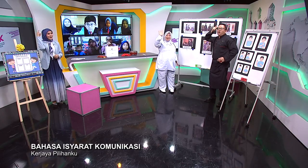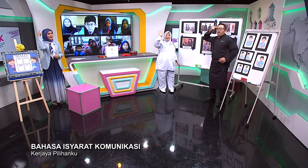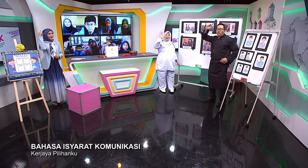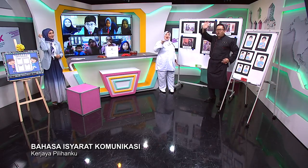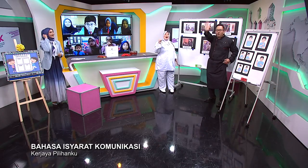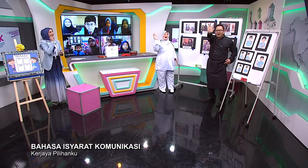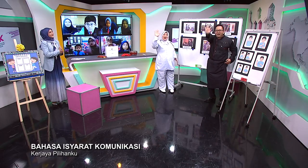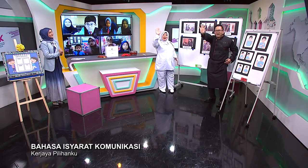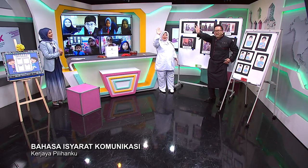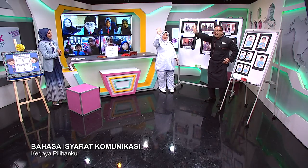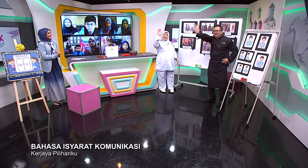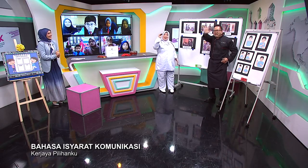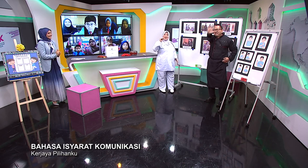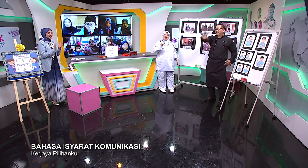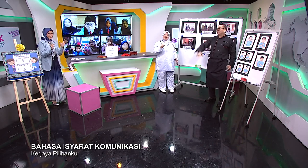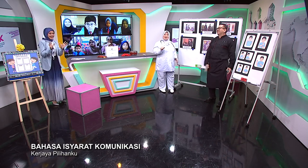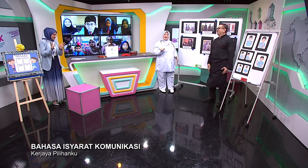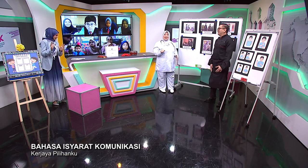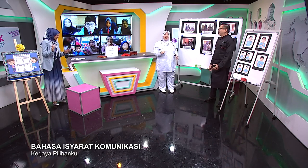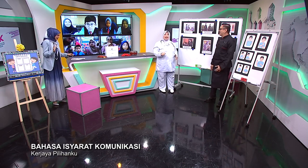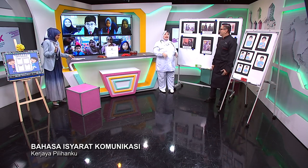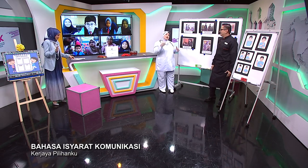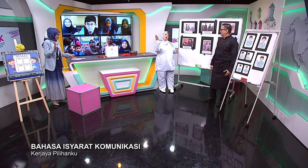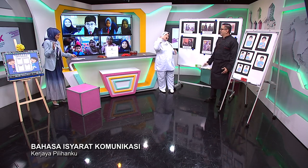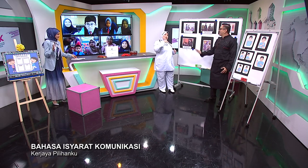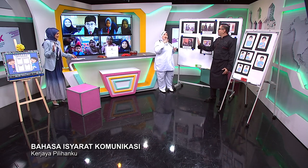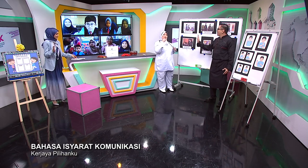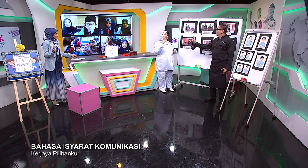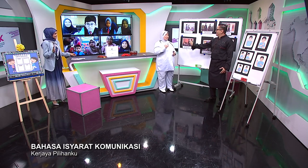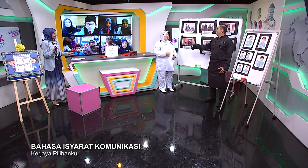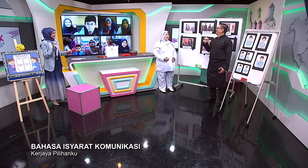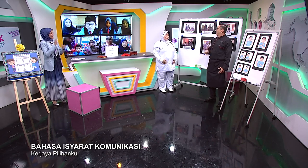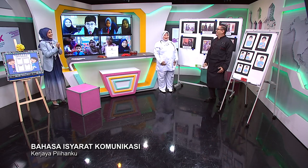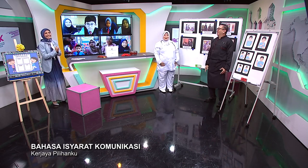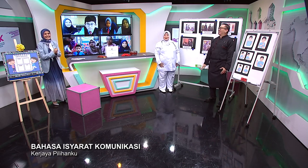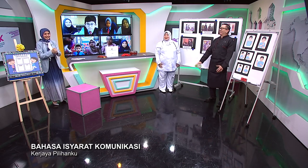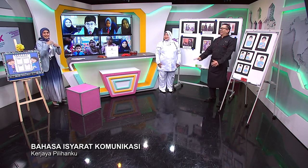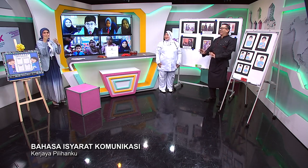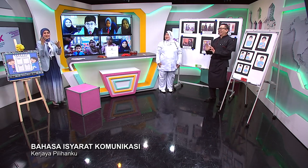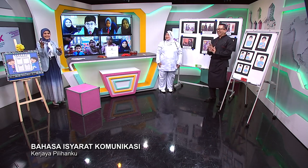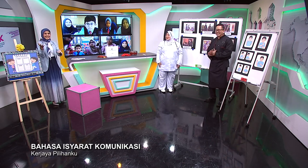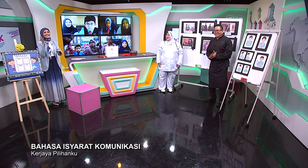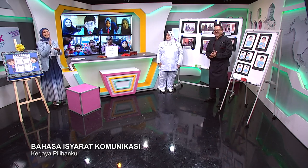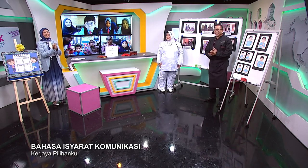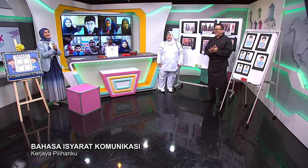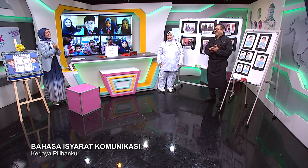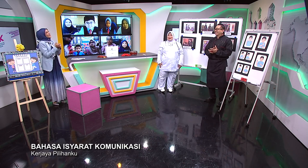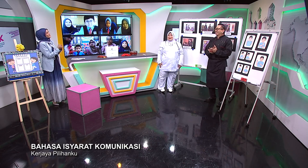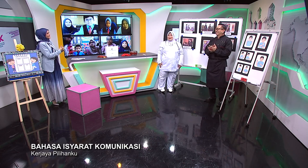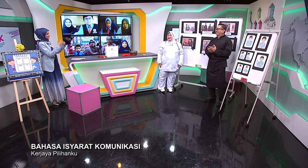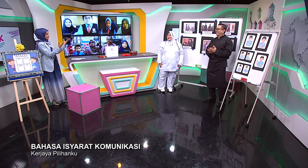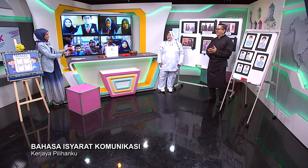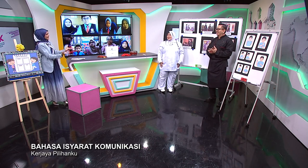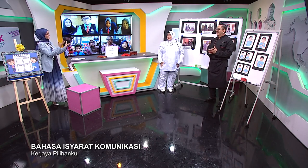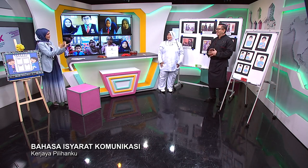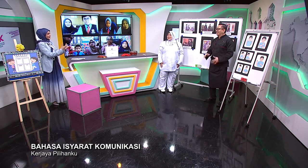Ko. Baik, dan juga hari ini kita ada kawan-kawan baru saya. Kita ada kawan-kawan baru saya di dalam talian. Baik,